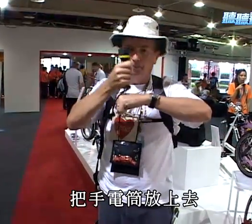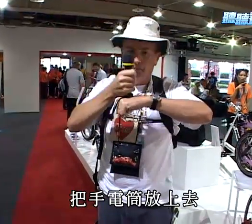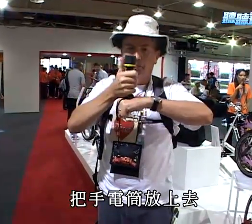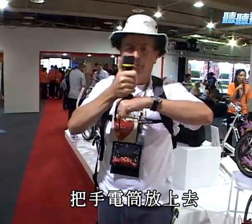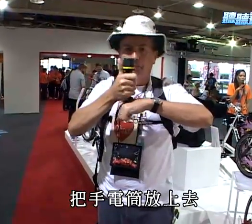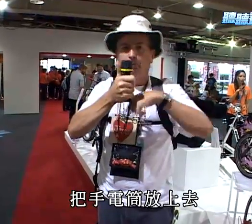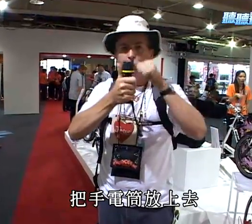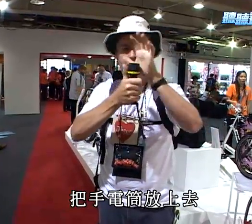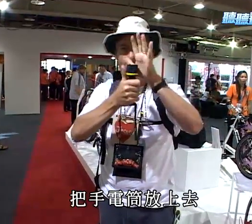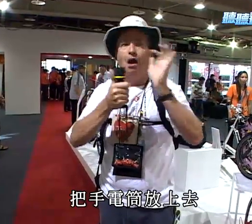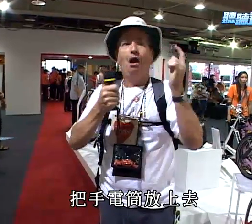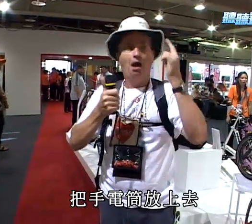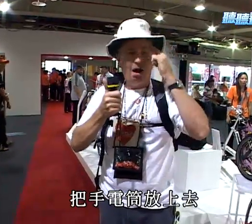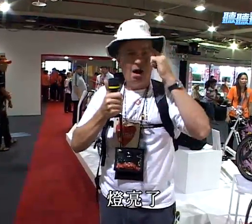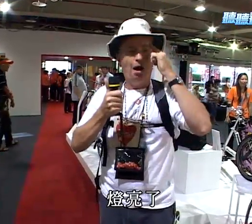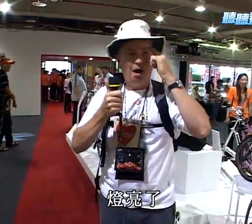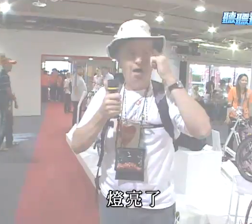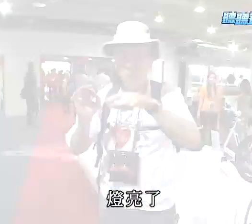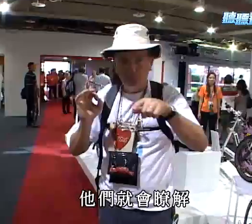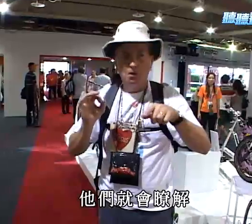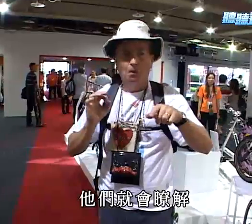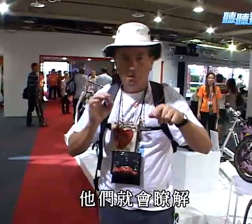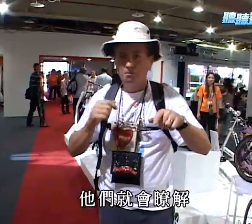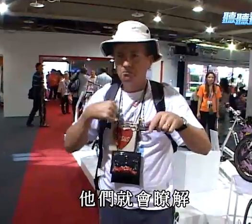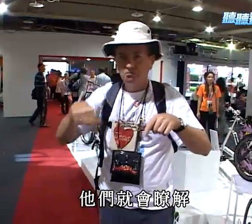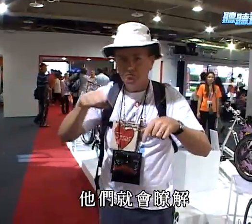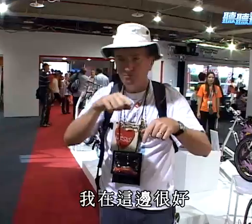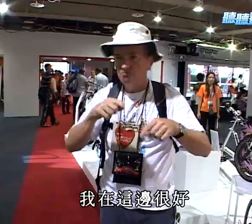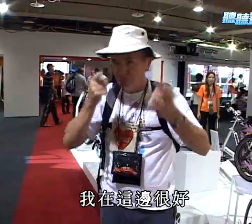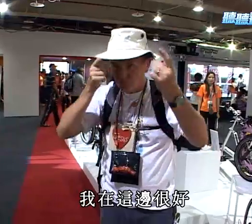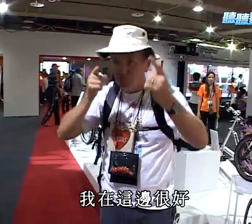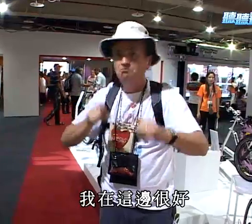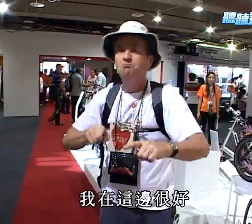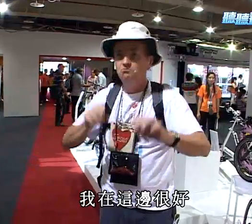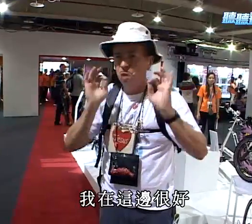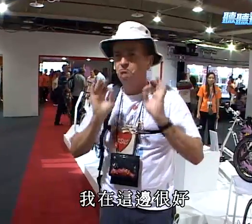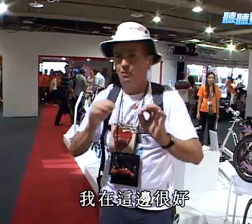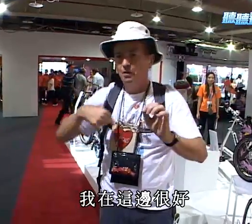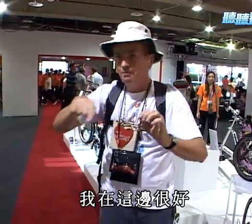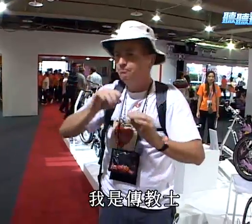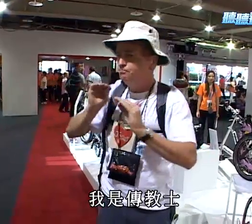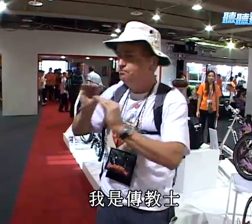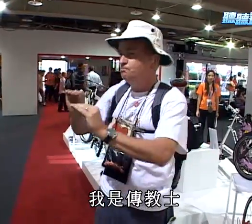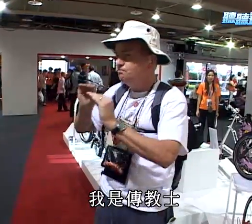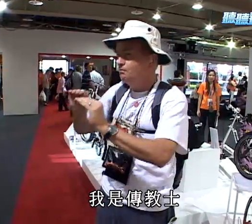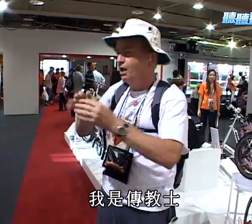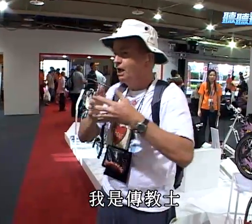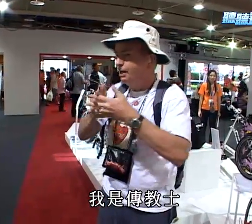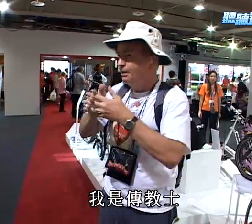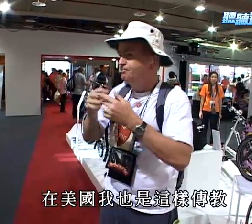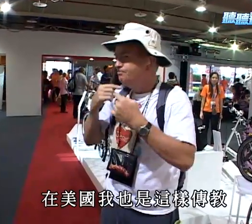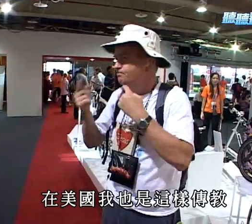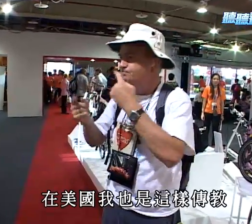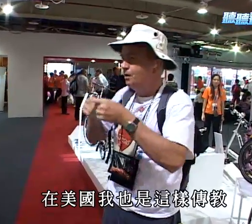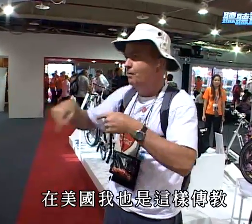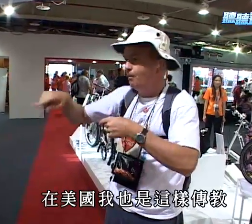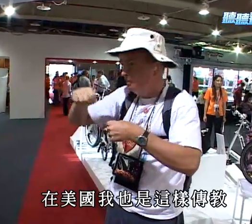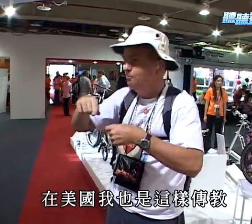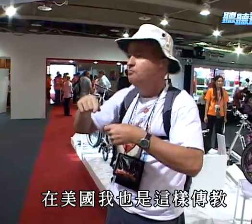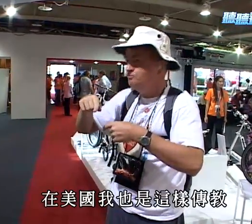筒放上去，灯亮了，他们就会了解。我在这边很好，我是传教士，在美国我也是这